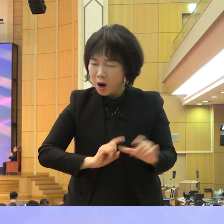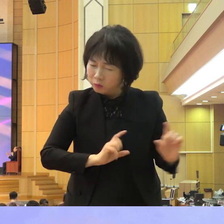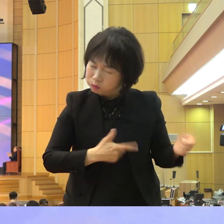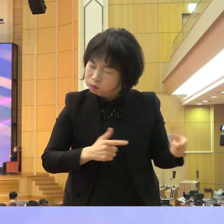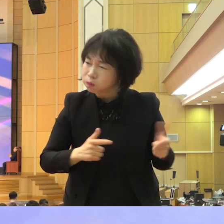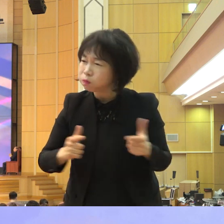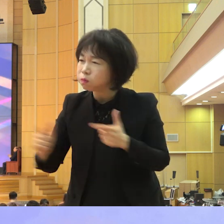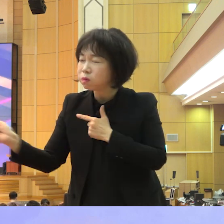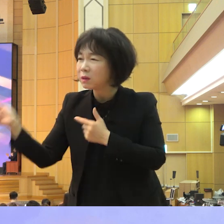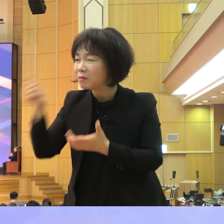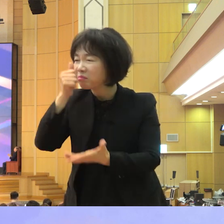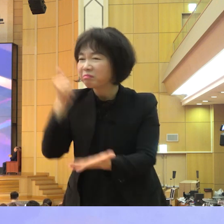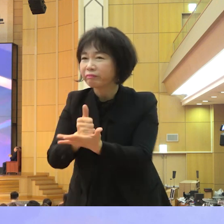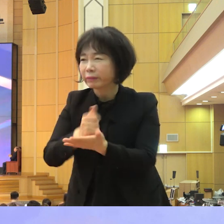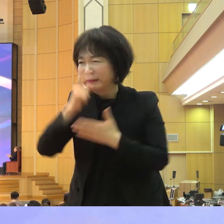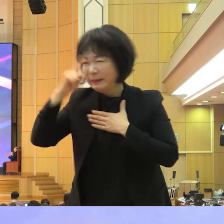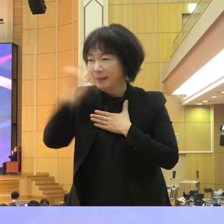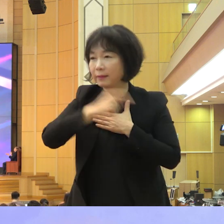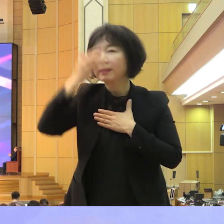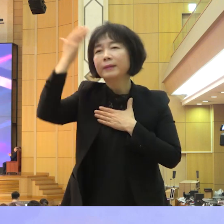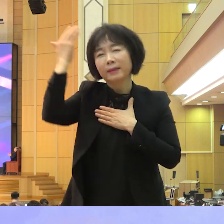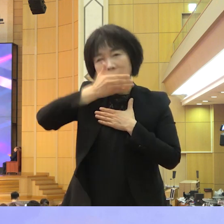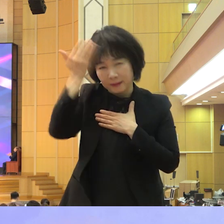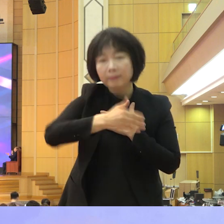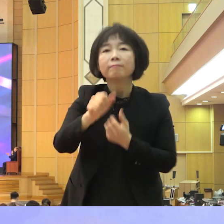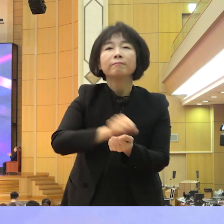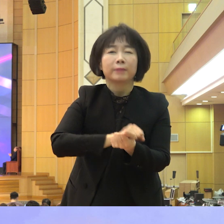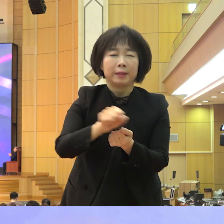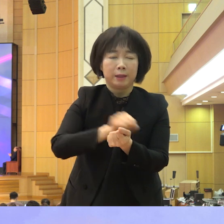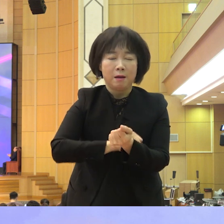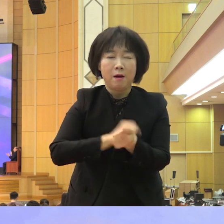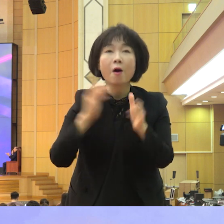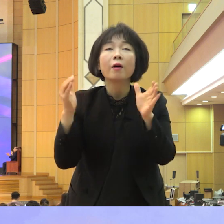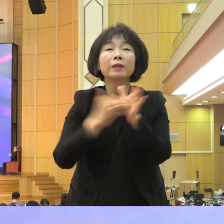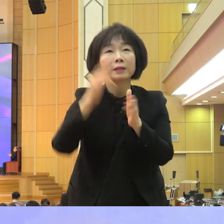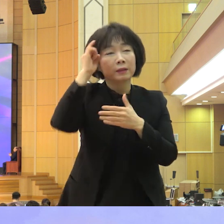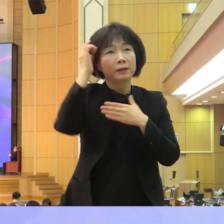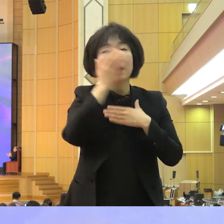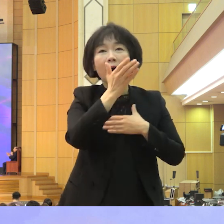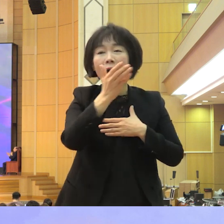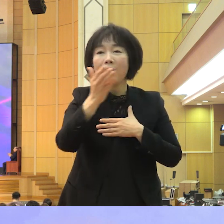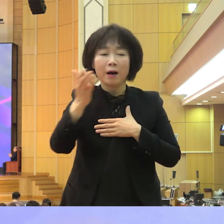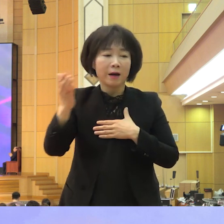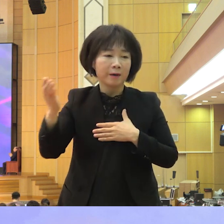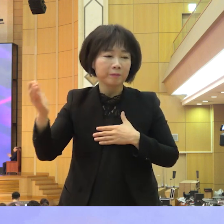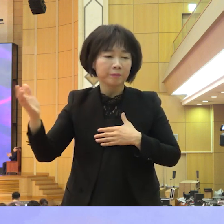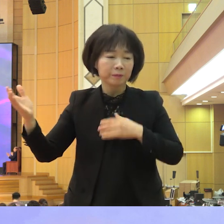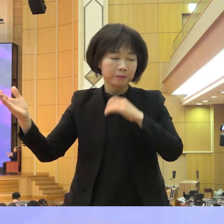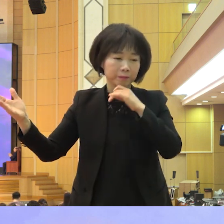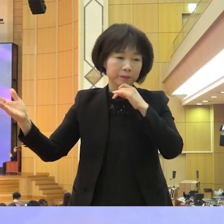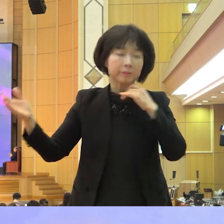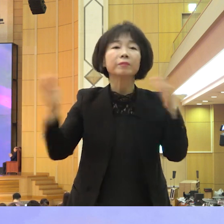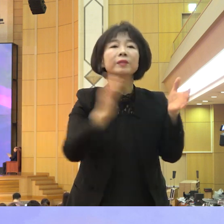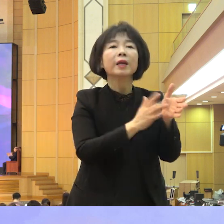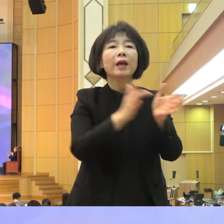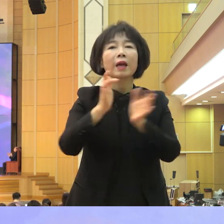마음속에 여러 가지 죄악이, 찬양합니다. 예수의 보혈로,